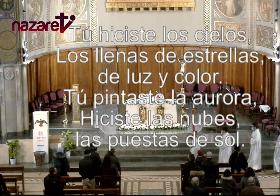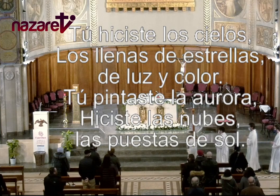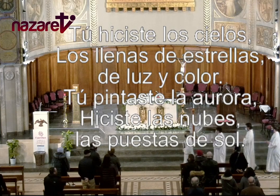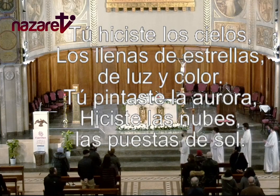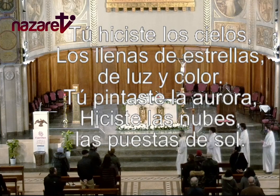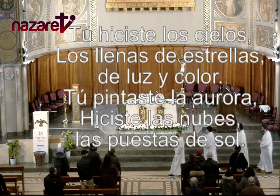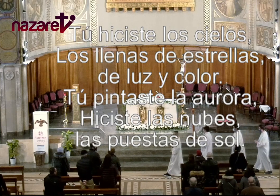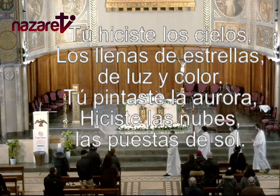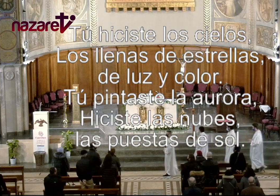no no